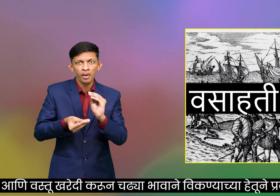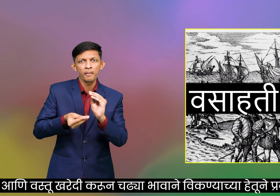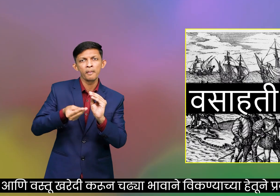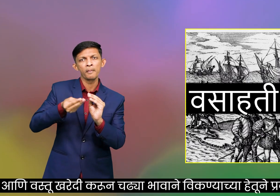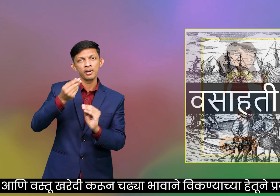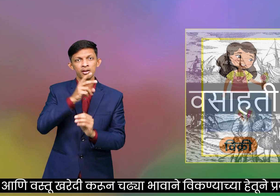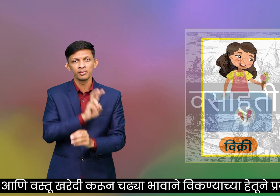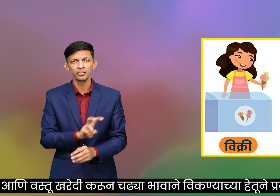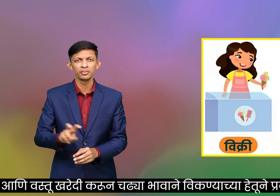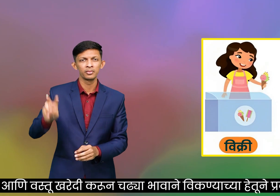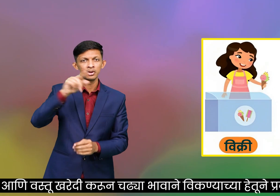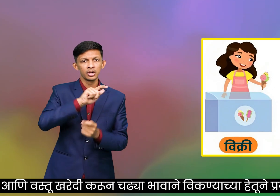हेतूने प्रवास व्यापक होऊ लागला.